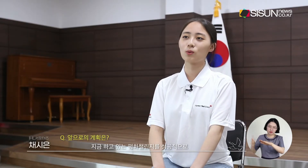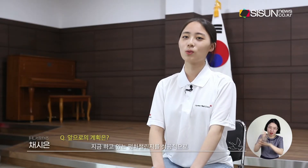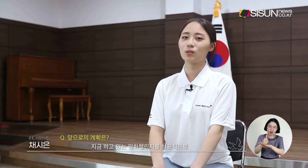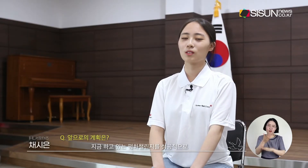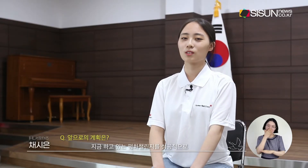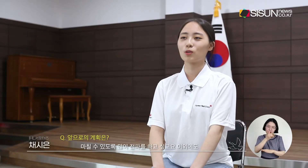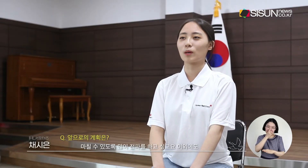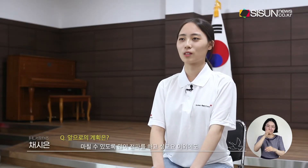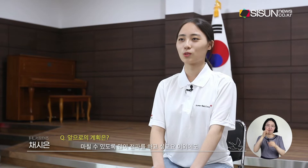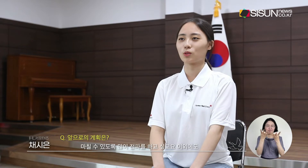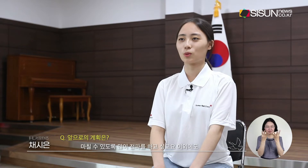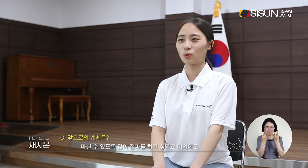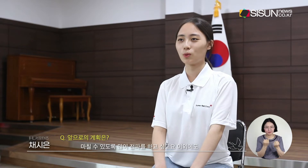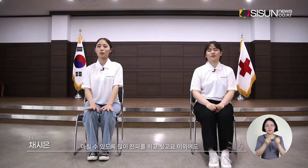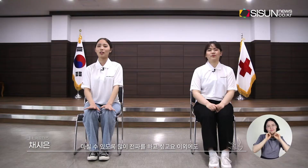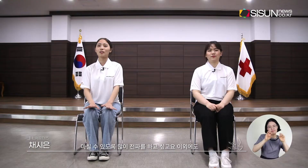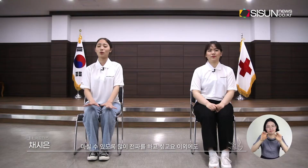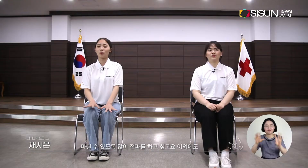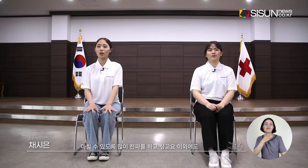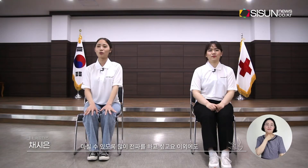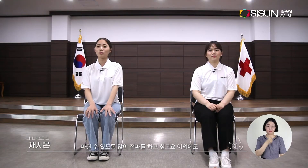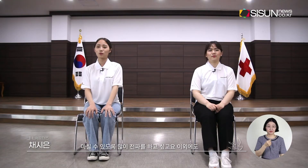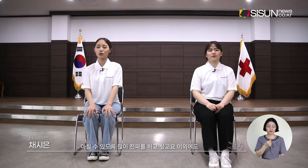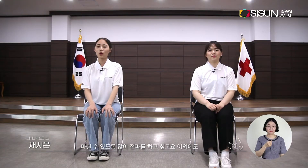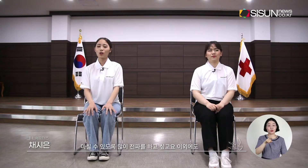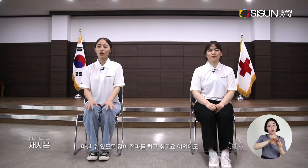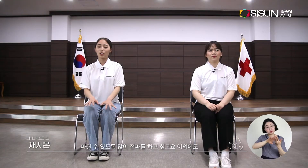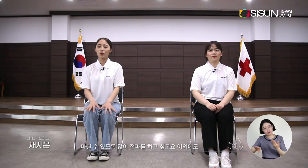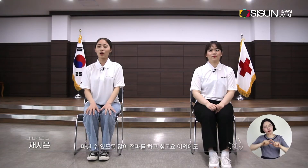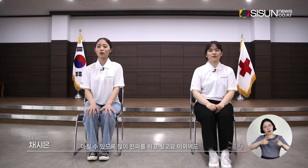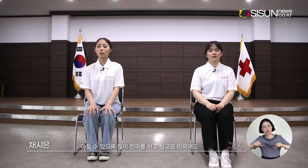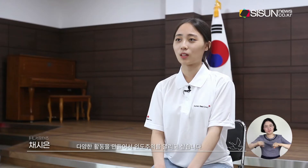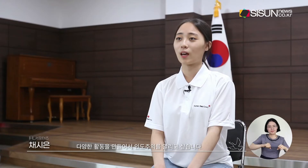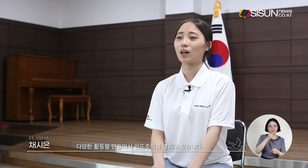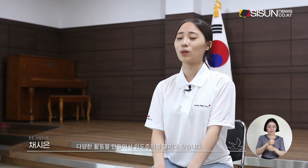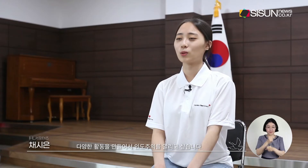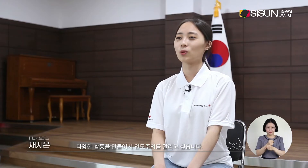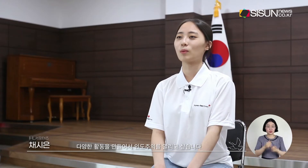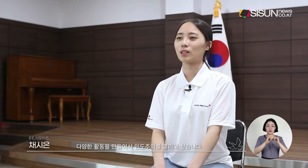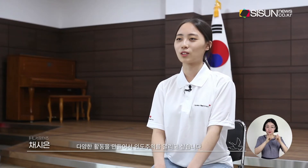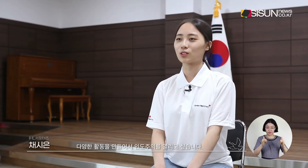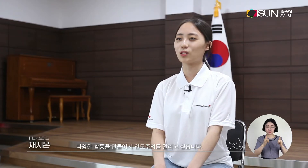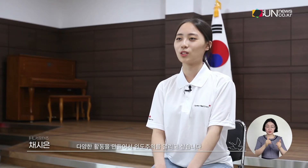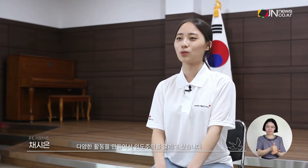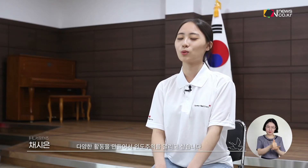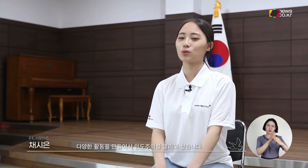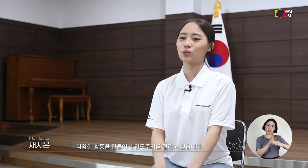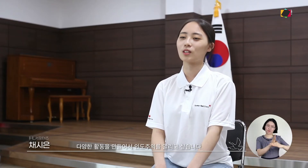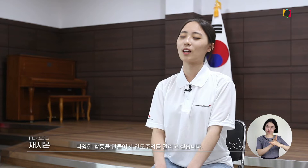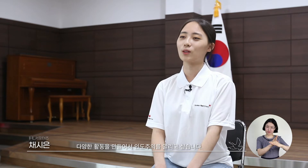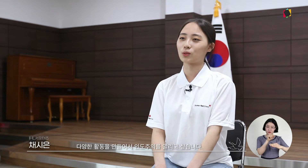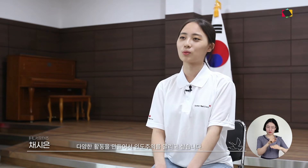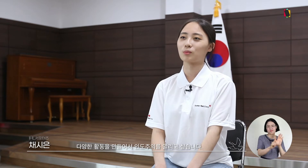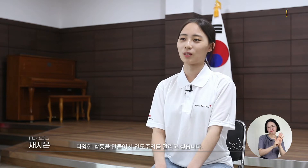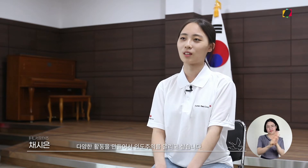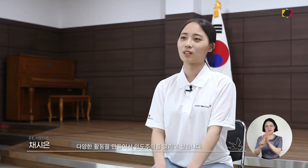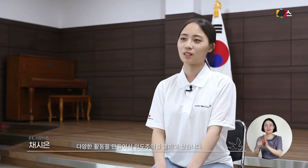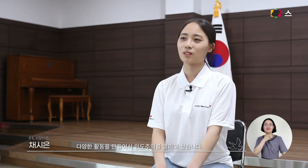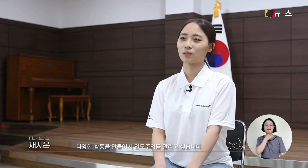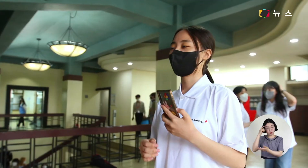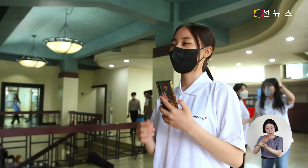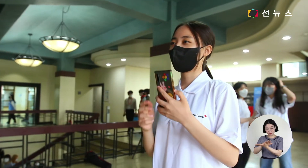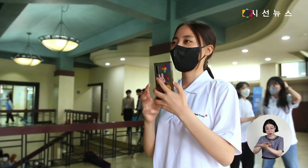챌린지를 성공적으로 마칠 수 있도록 많이 전파하고 싶고요. 이 외에도 다양한 활동을 만들어서 인도주의를 알리고